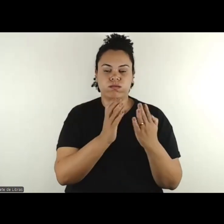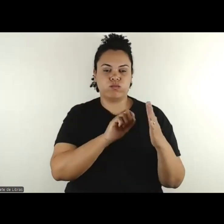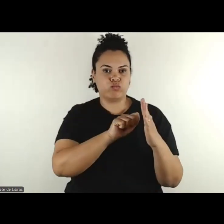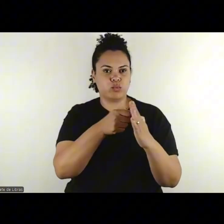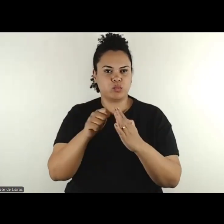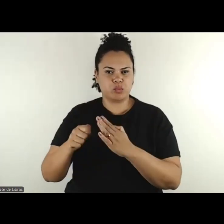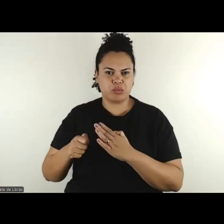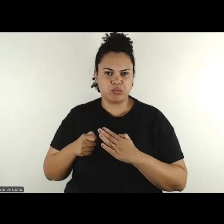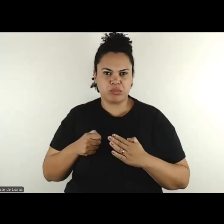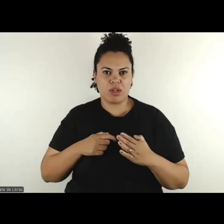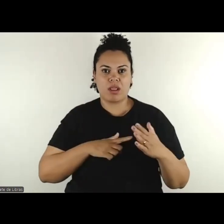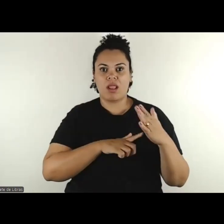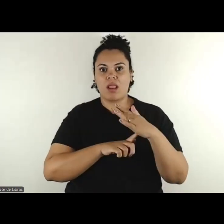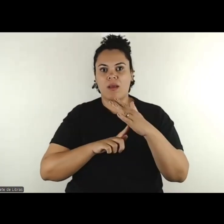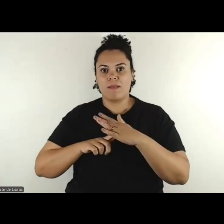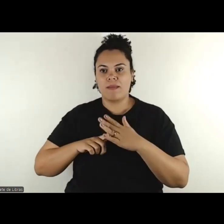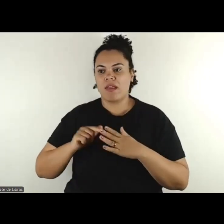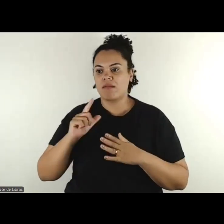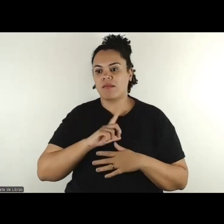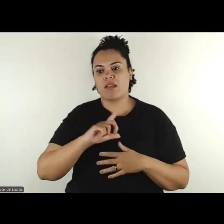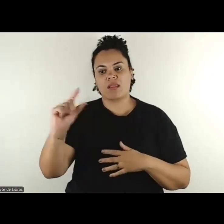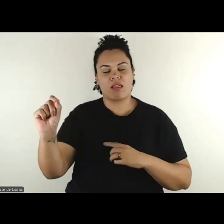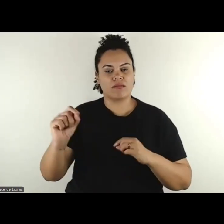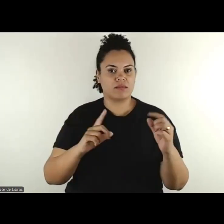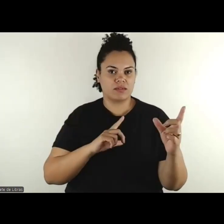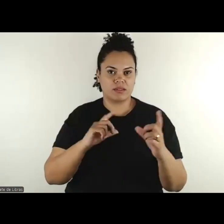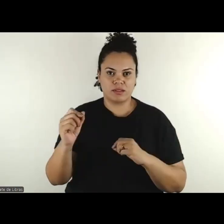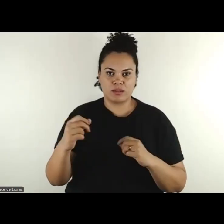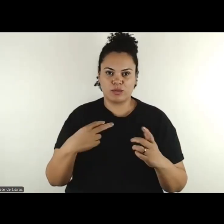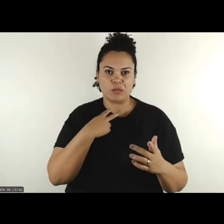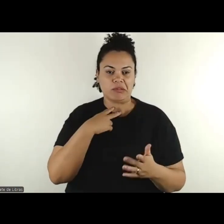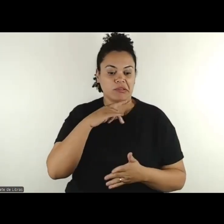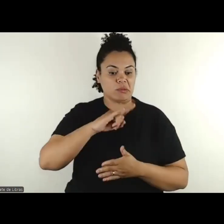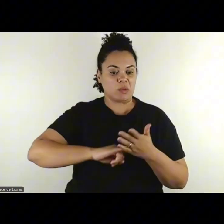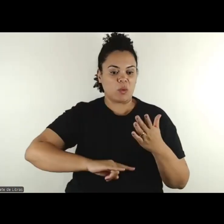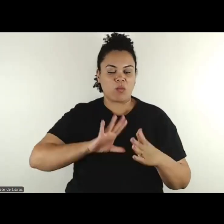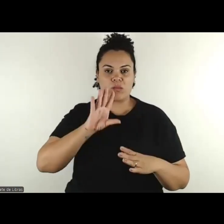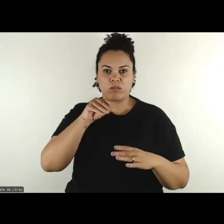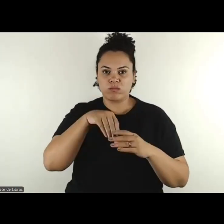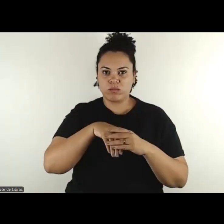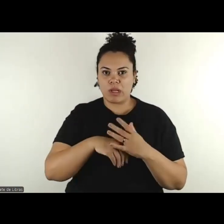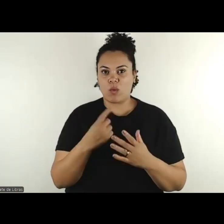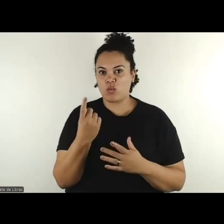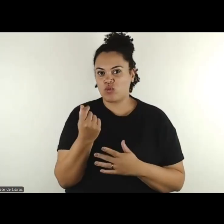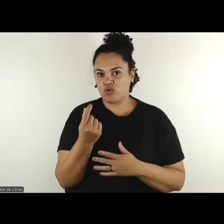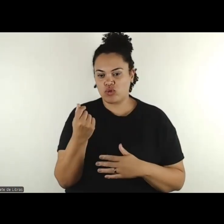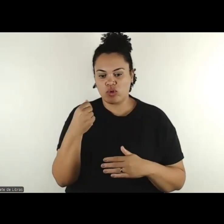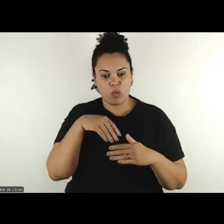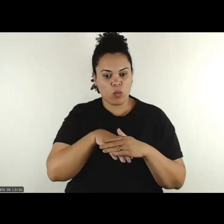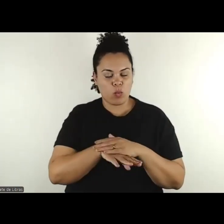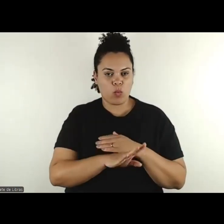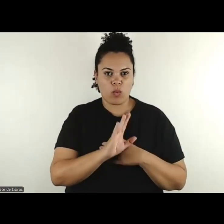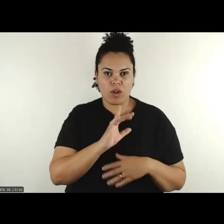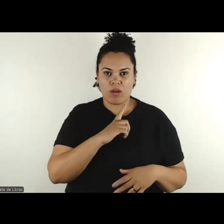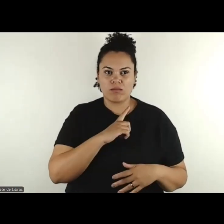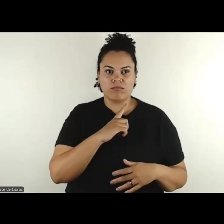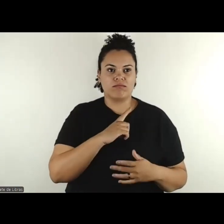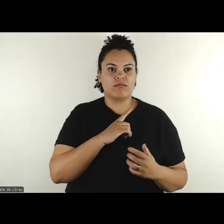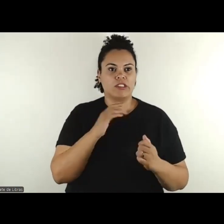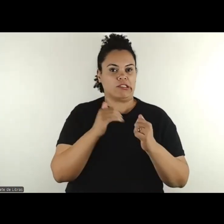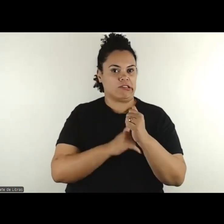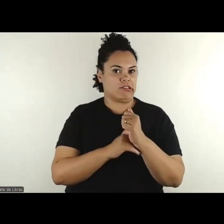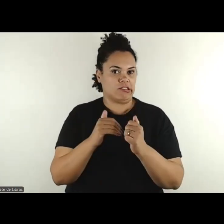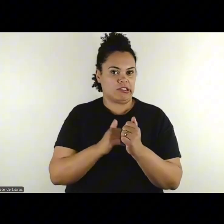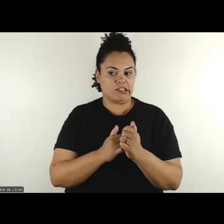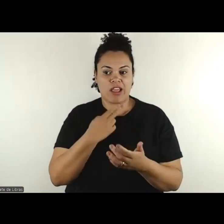em relação à saída dos residentes, a retenção de documentos ou dinheiro, a violação do sigilo de correspondências e